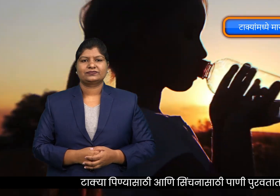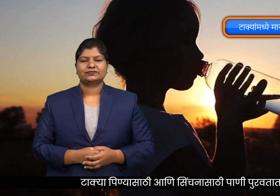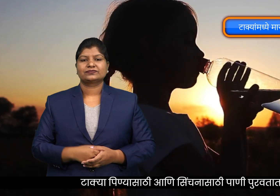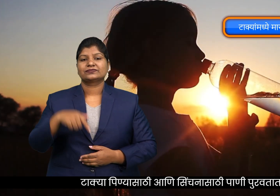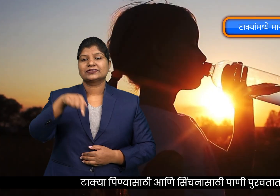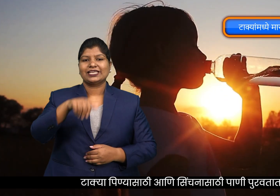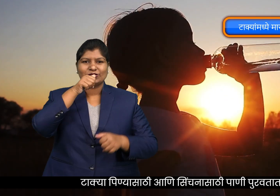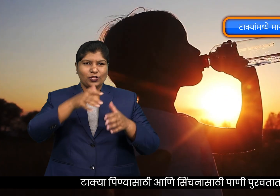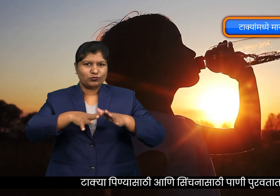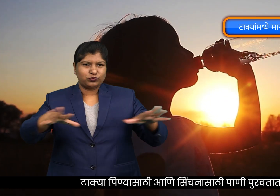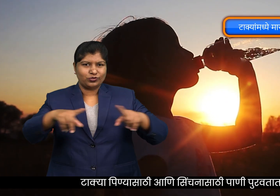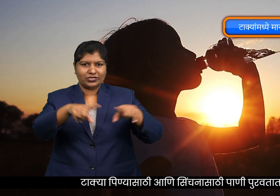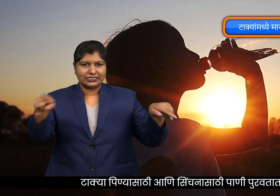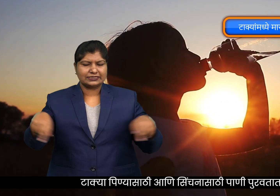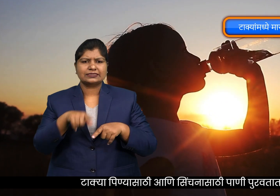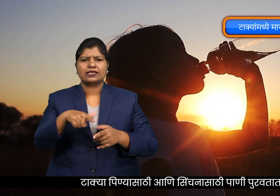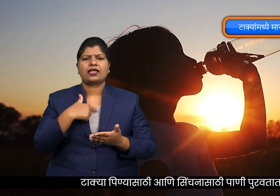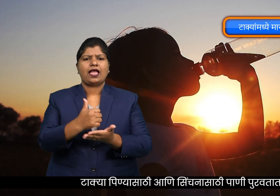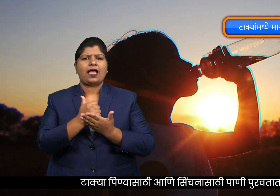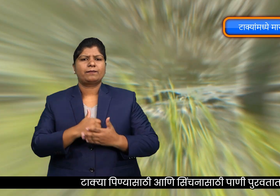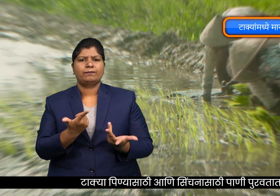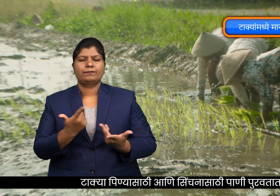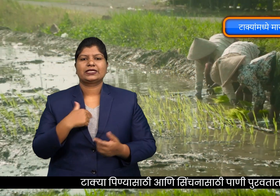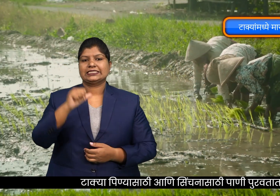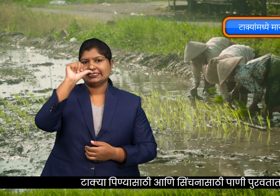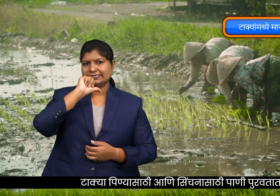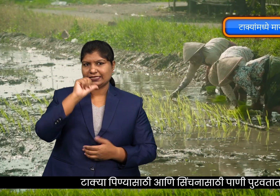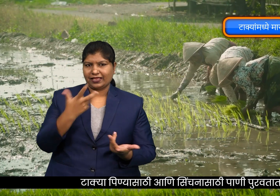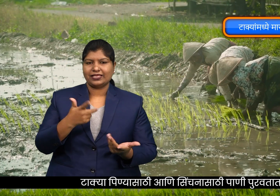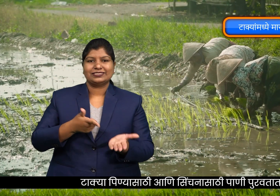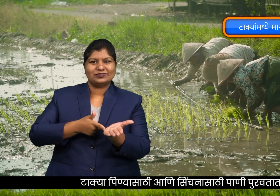टाक्या पिण्यासाठी आणि सिंचनासाठी पाणी पुरवतात